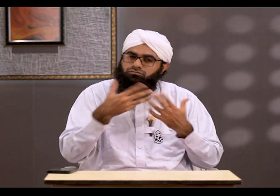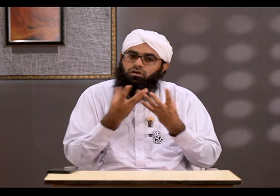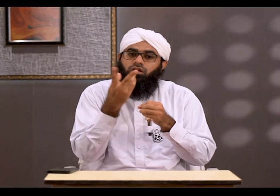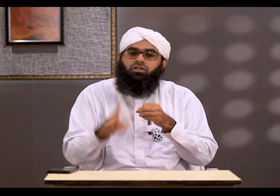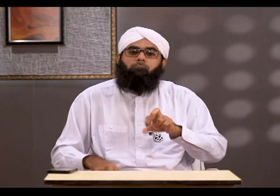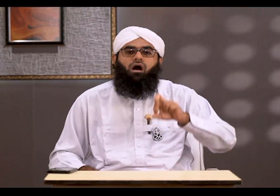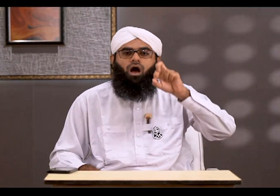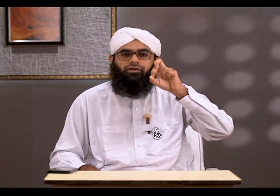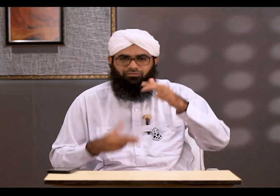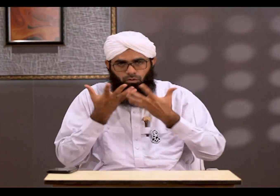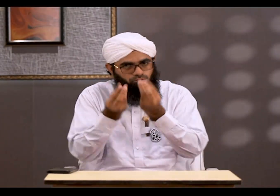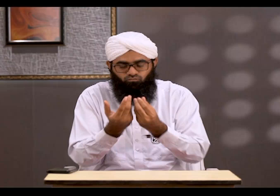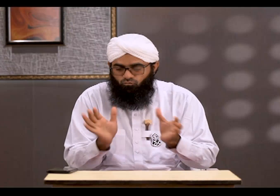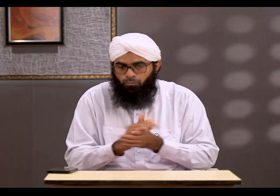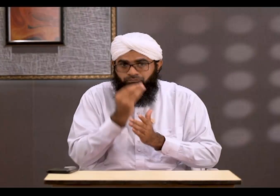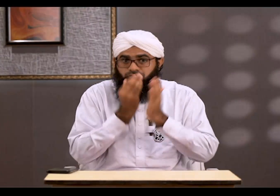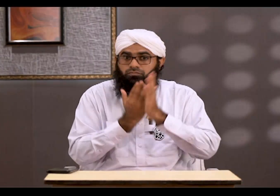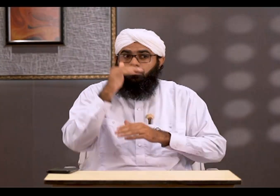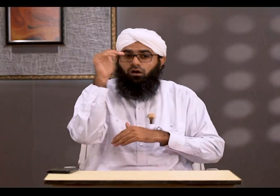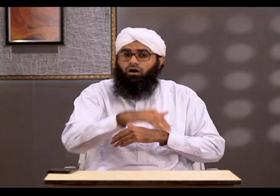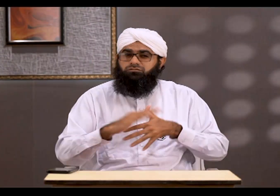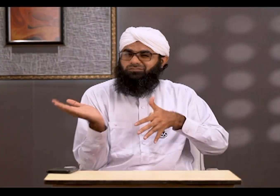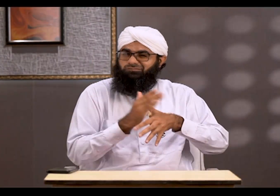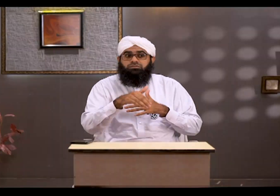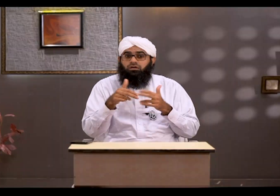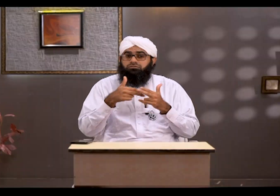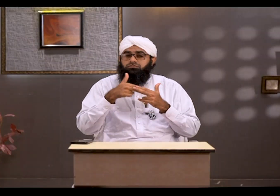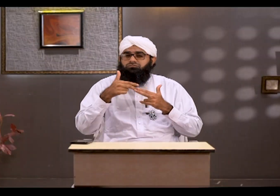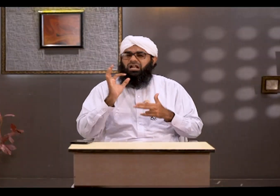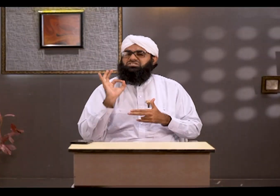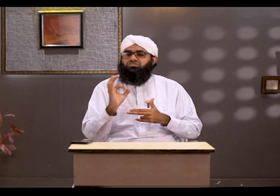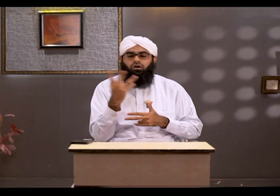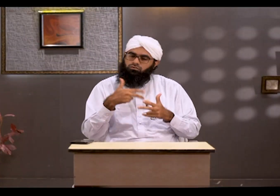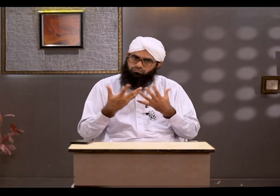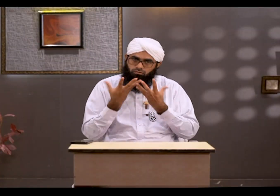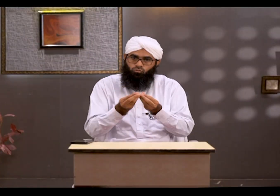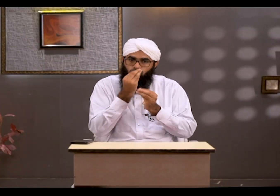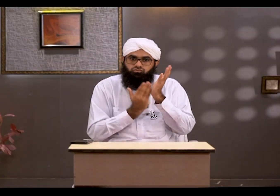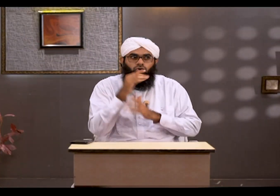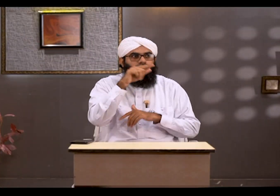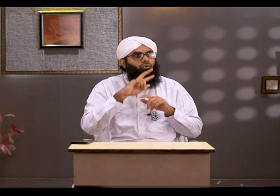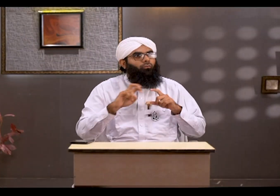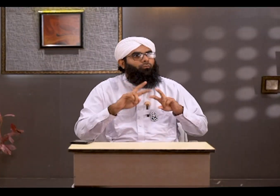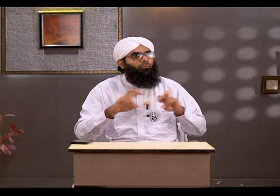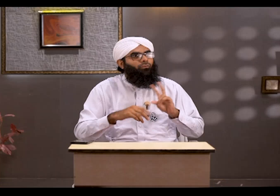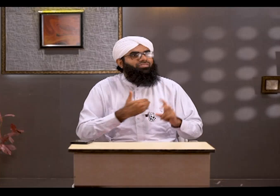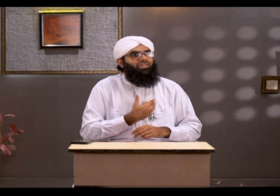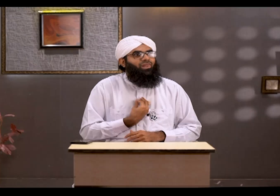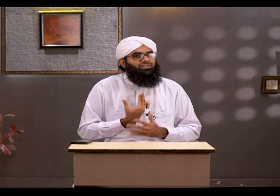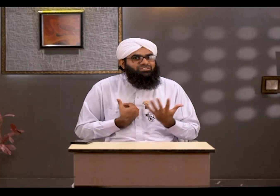نام سنے اور جنت کی سب سے بڑی نعمت کے بارے میں سنا۔ ایسی نعمتوں کو سن کر انسان کا دل اسے پانے اور اس کی طرف جلدی جانے